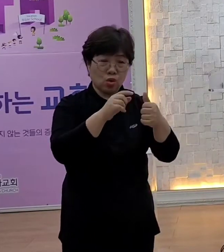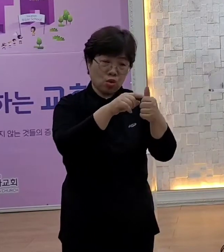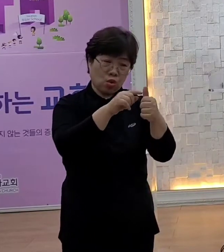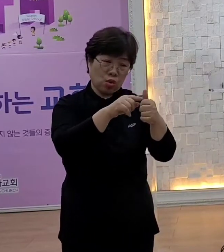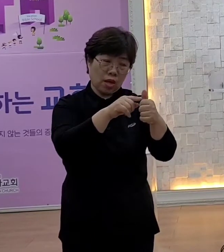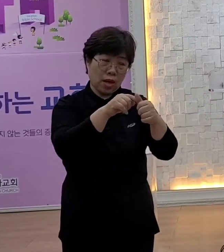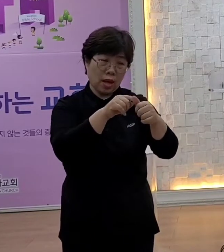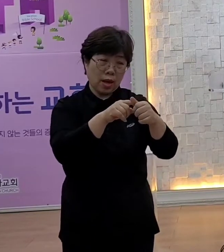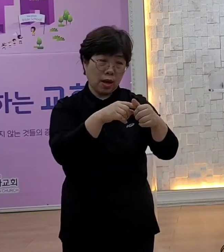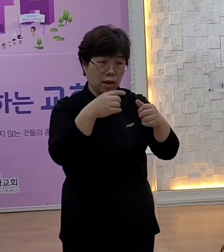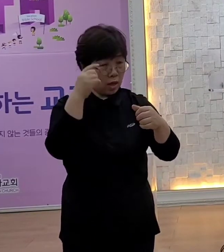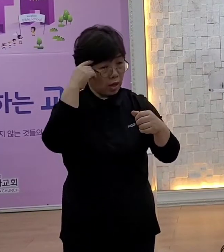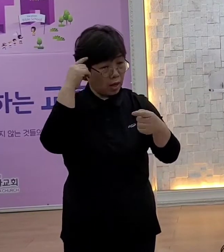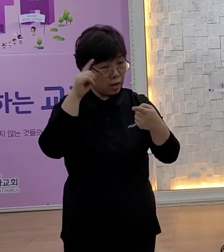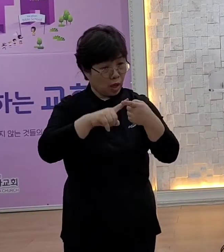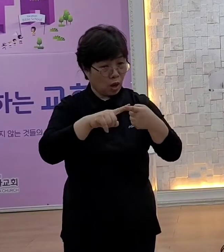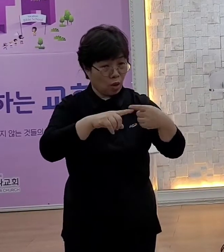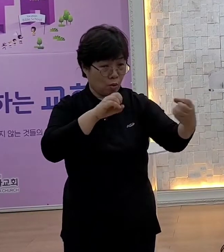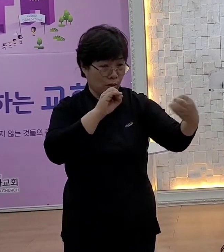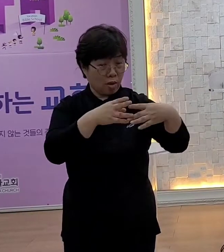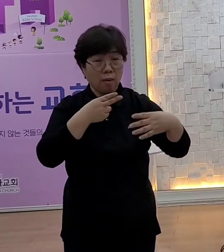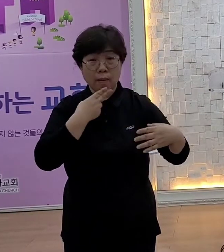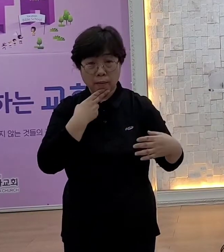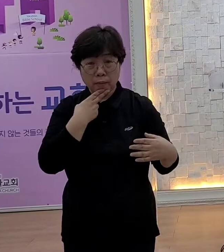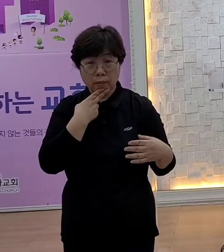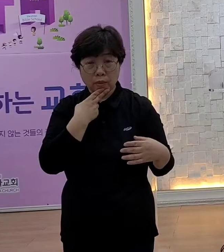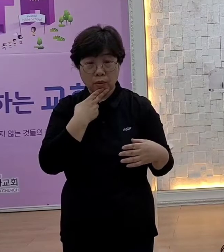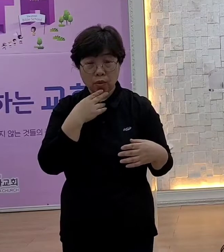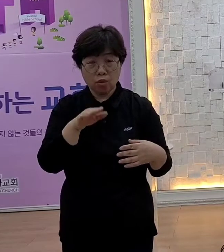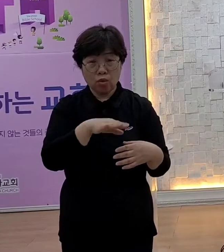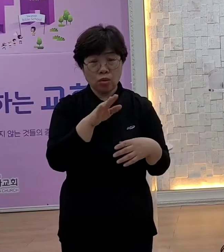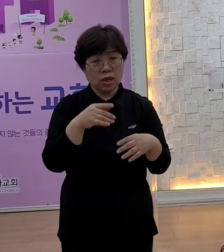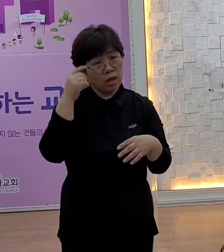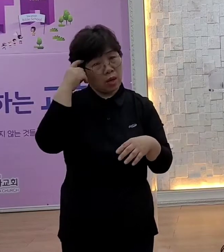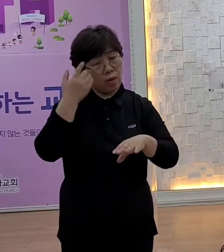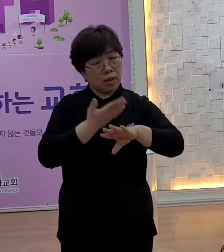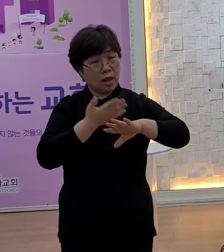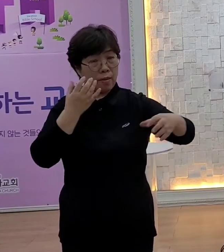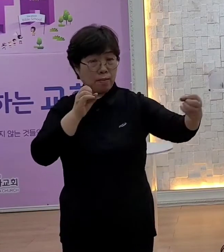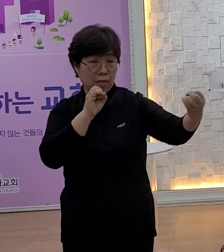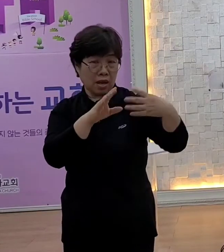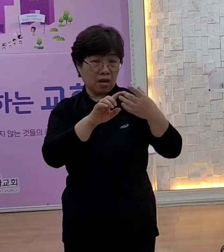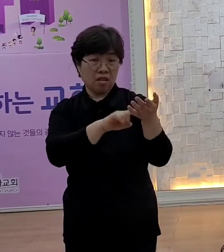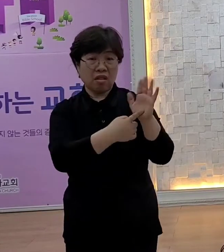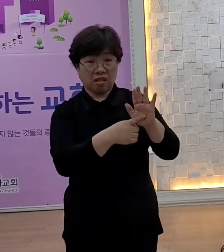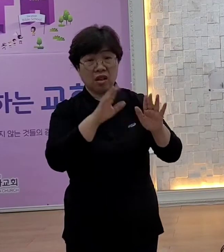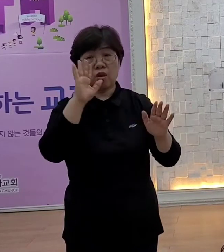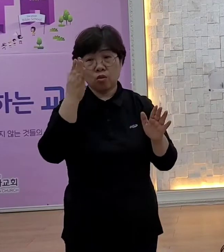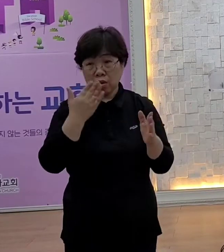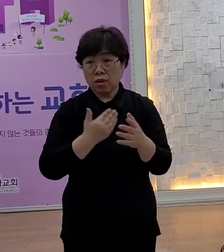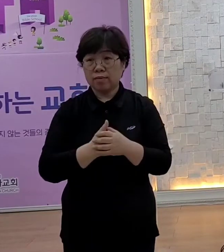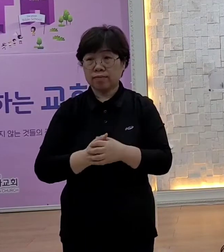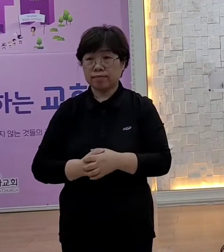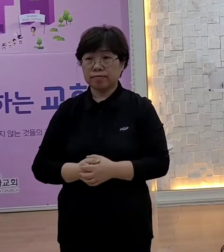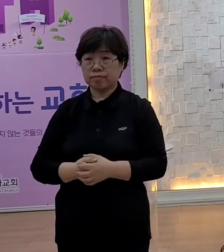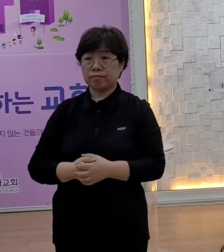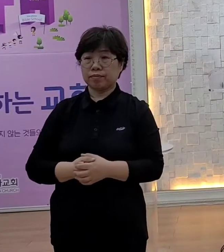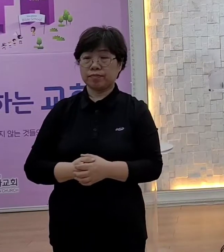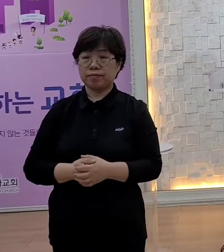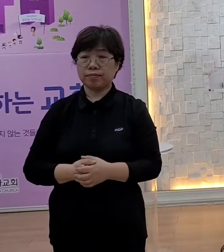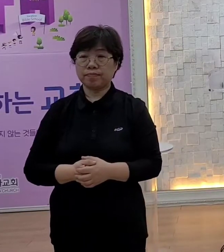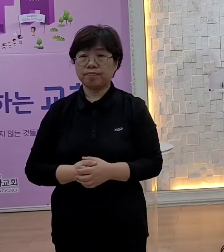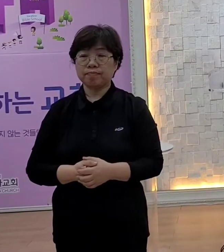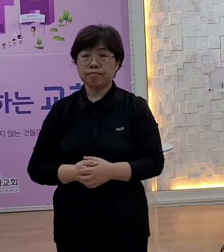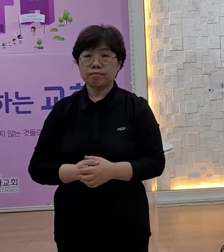시대, 이 니느웨의 백성을 보면서 깨닫게 되는 놀라운 진리라는 사실이죠. 자, 그런데 오늘 우리가 많은 사람들이